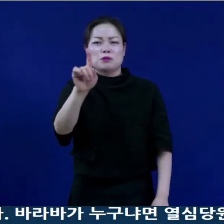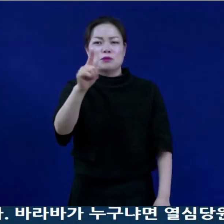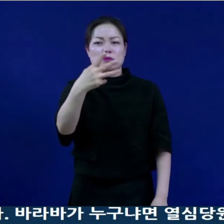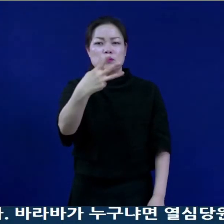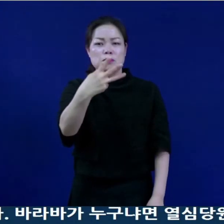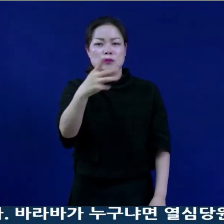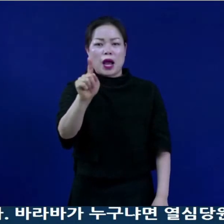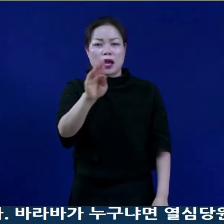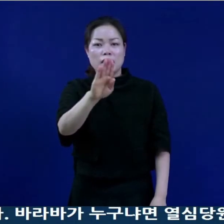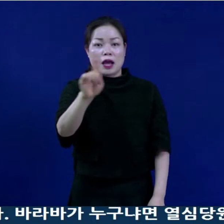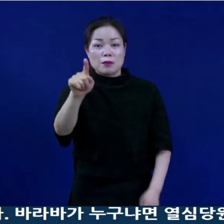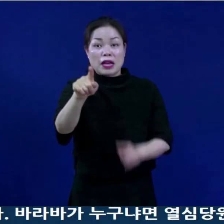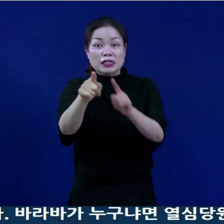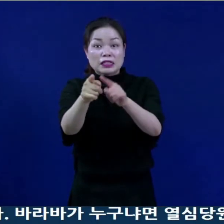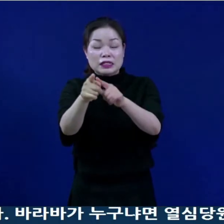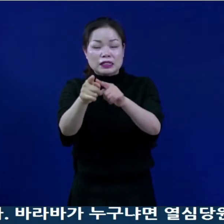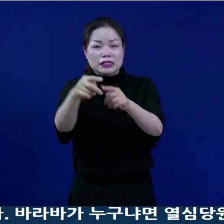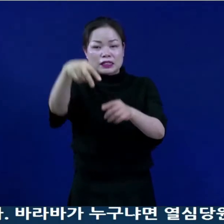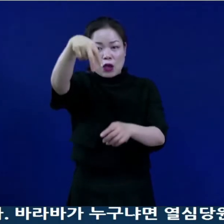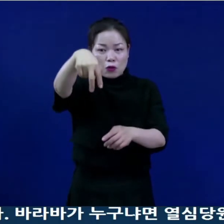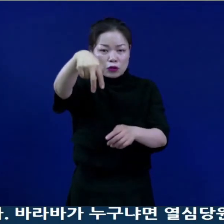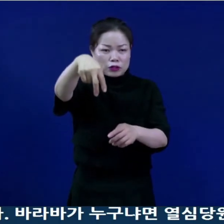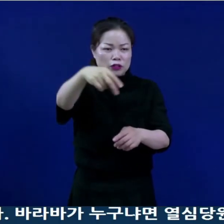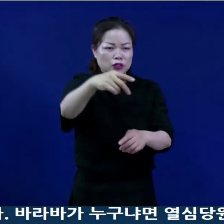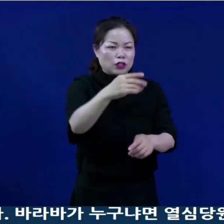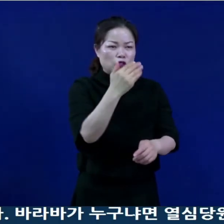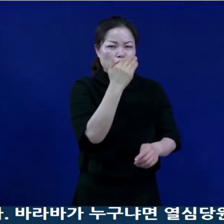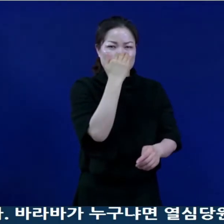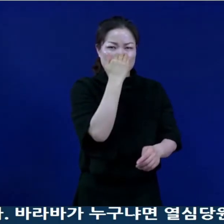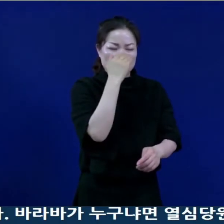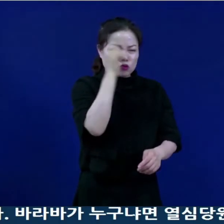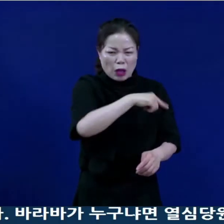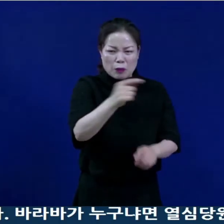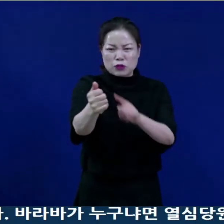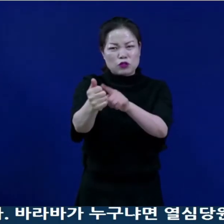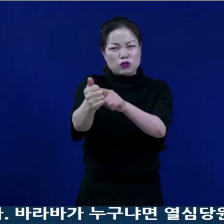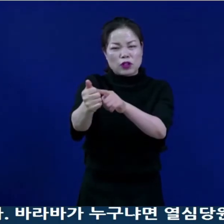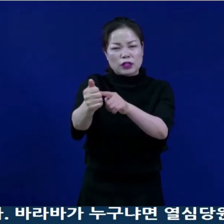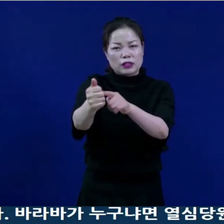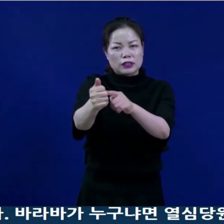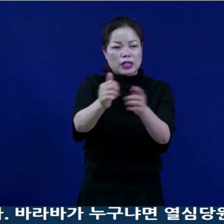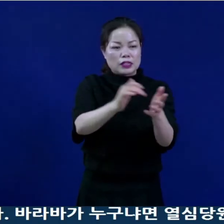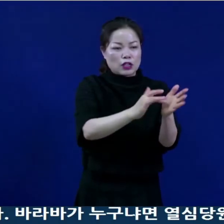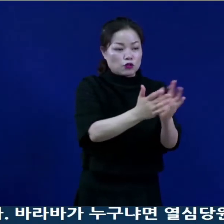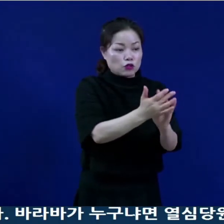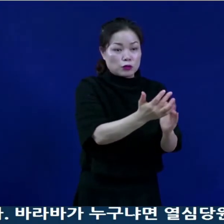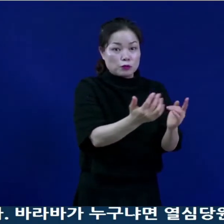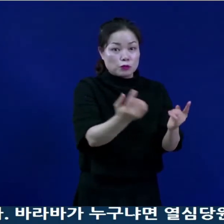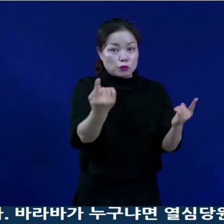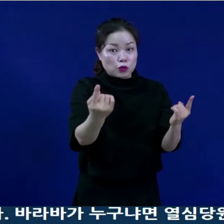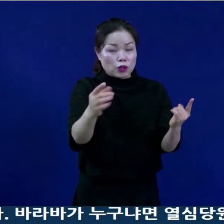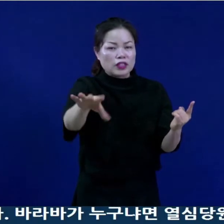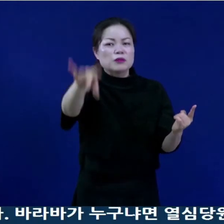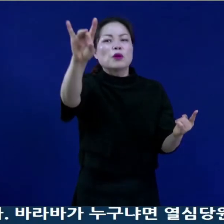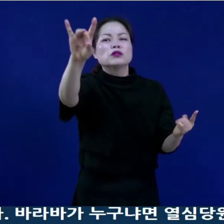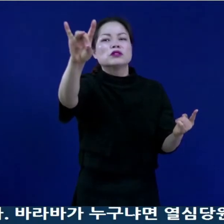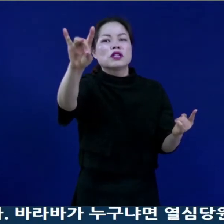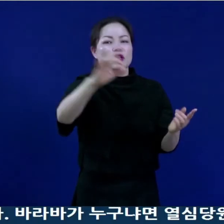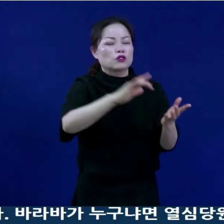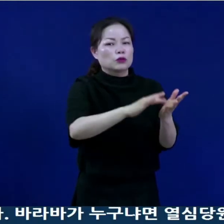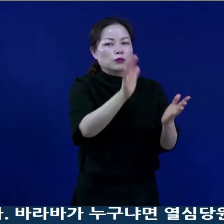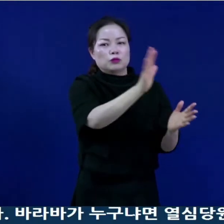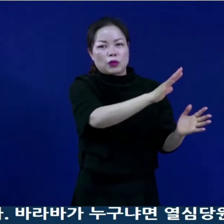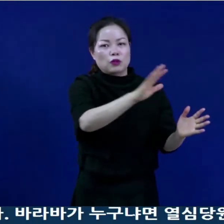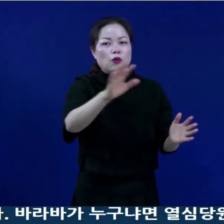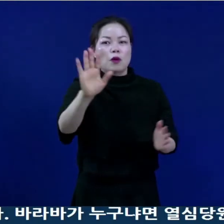세워서 아무리 그래도 이 유대인들이 흉악한 바라바를 선택할 것이라고 그는 생각했던 것 같습니다.